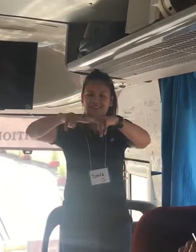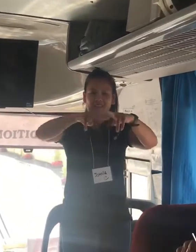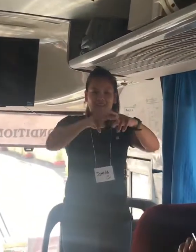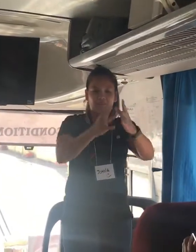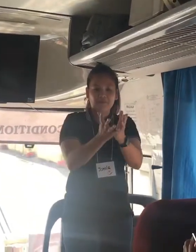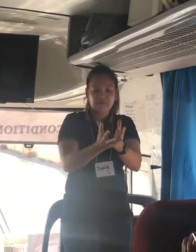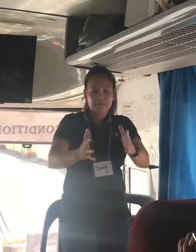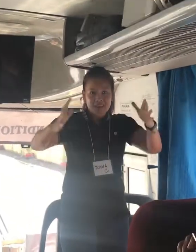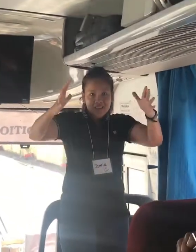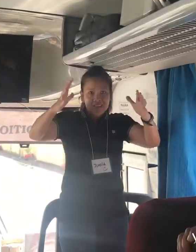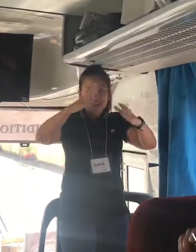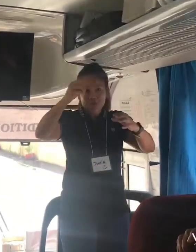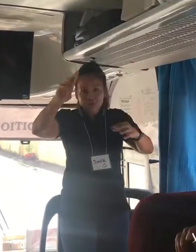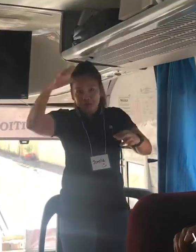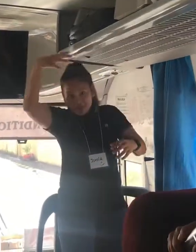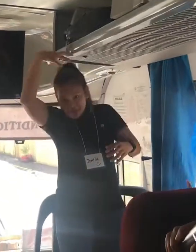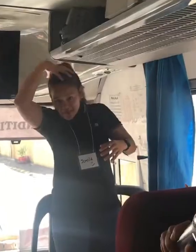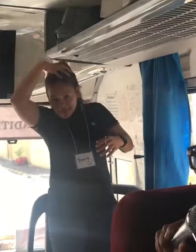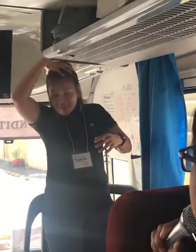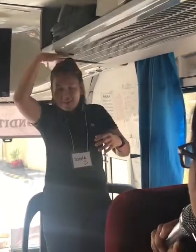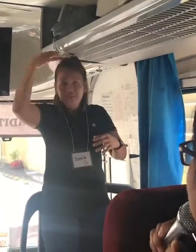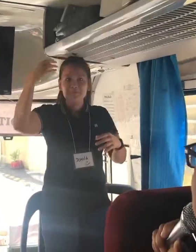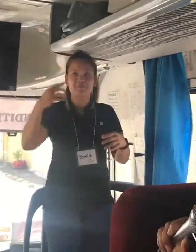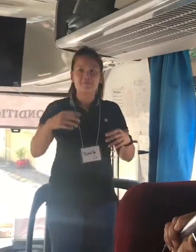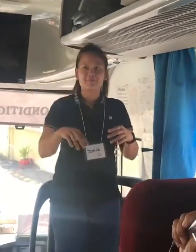wini-weave din at ginagawang basket.